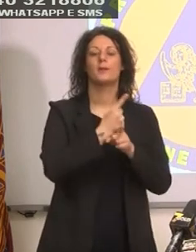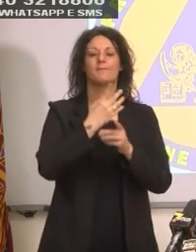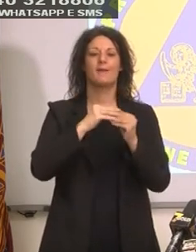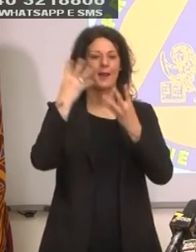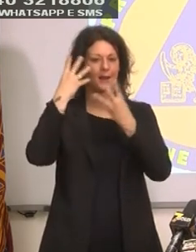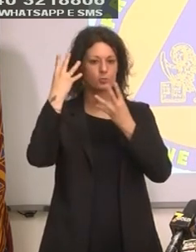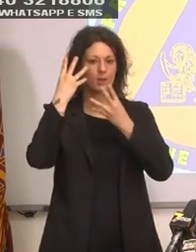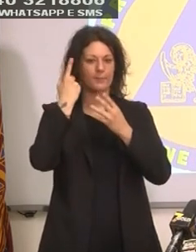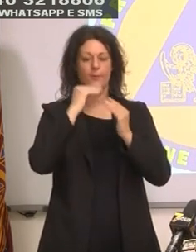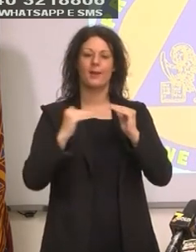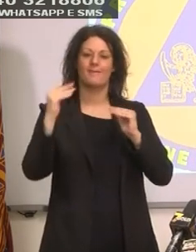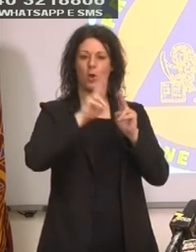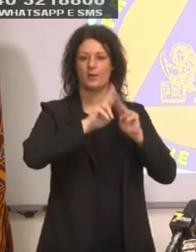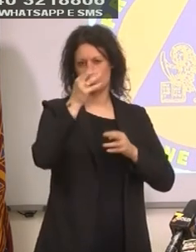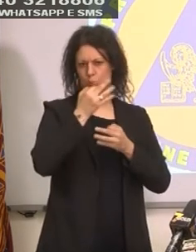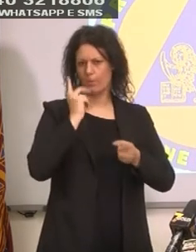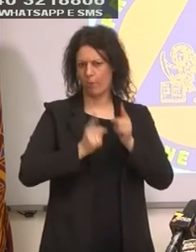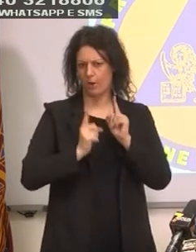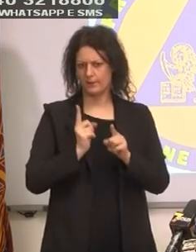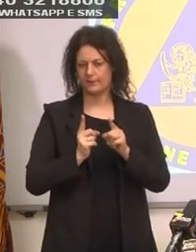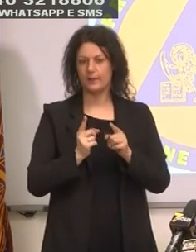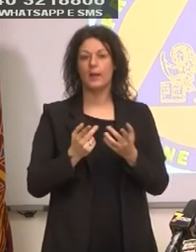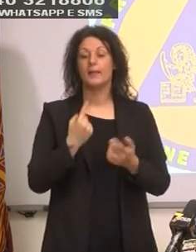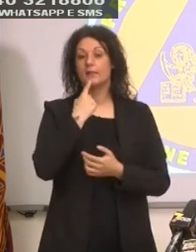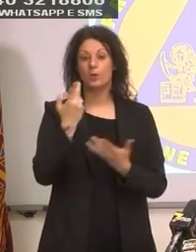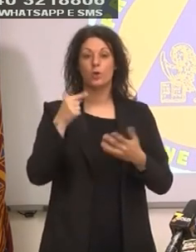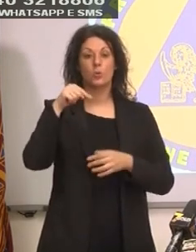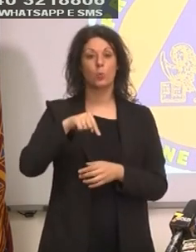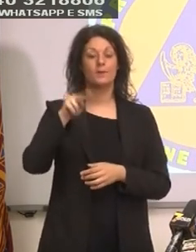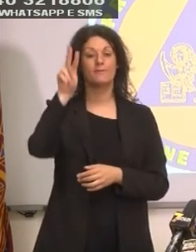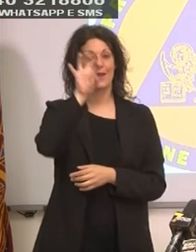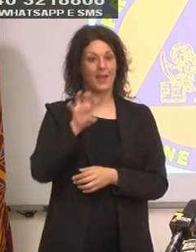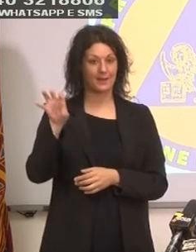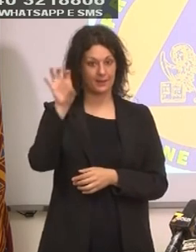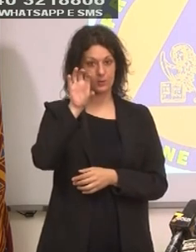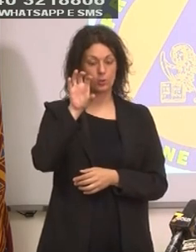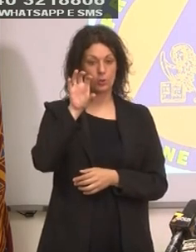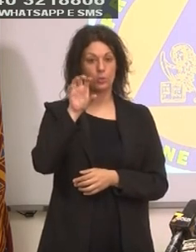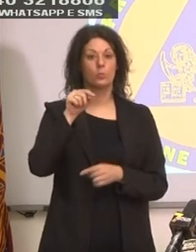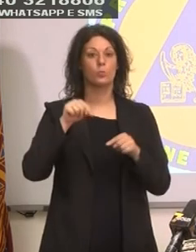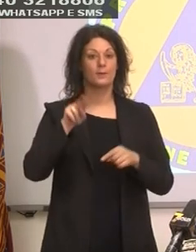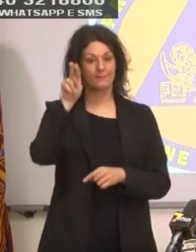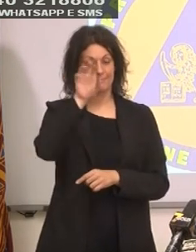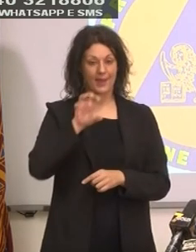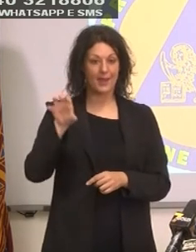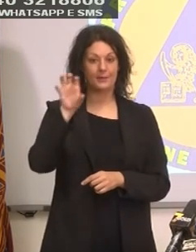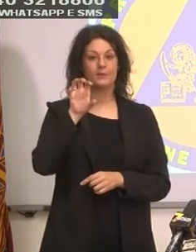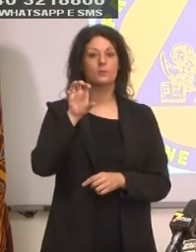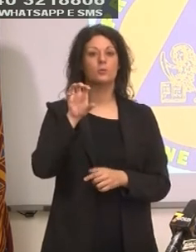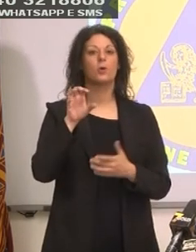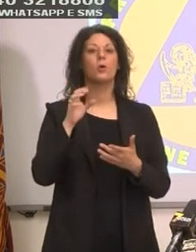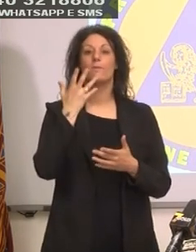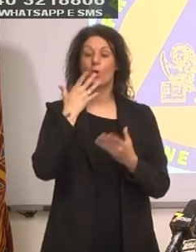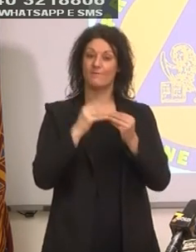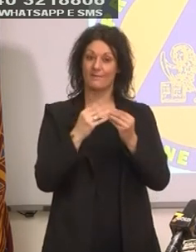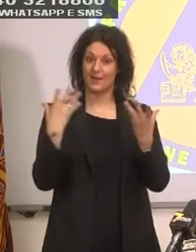ci sta, è la politica. Io dico che qui in Veneto... per venire a dire qualcosa o a fare qualcosa col